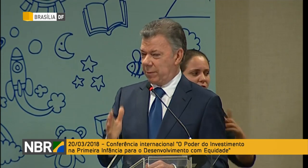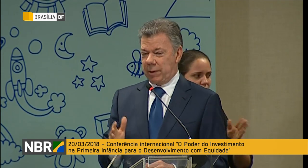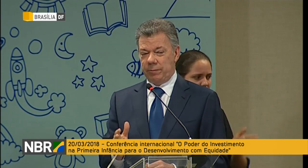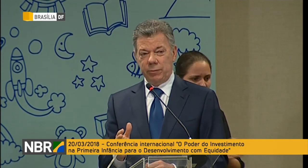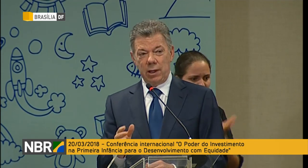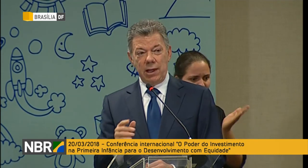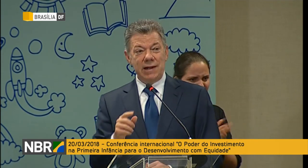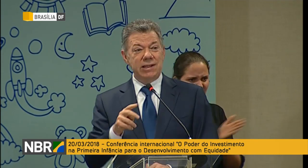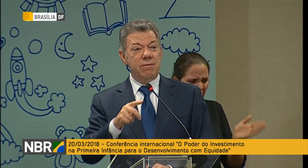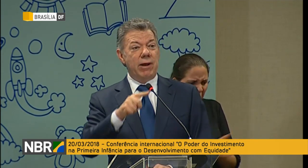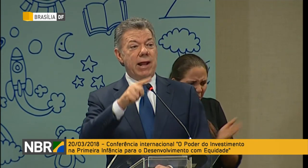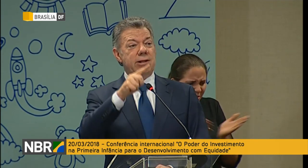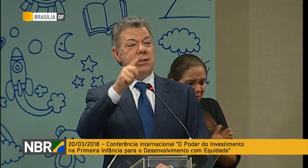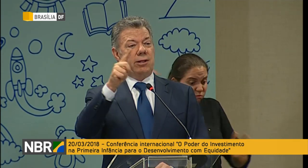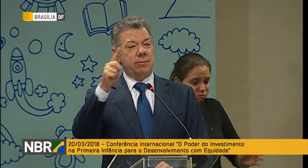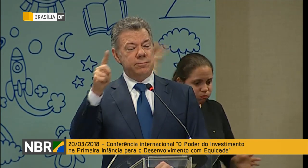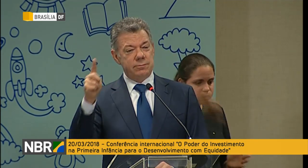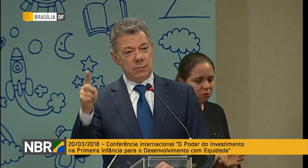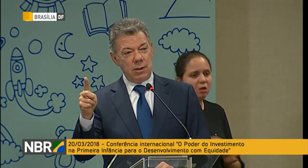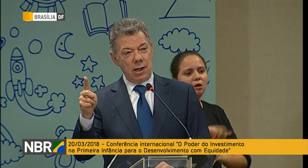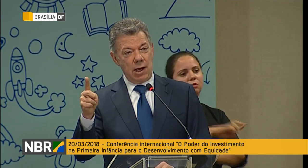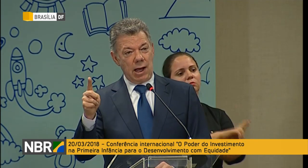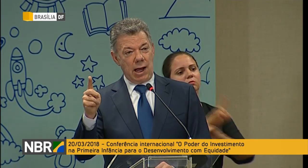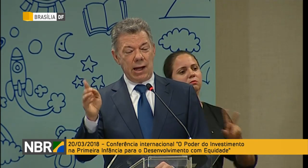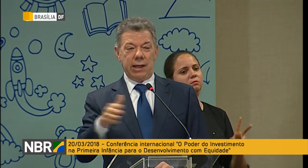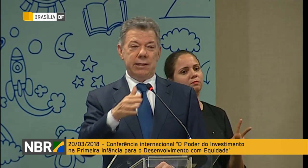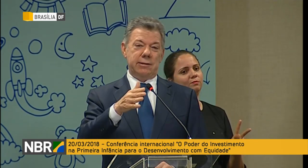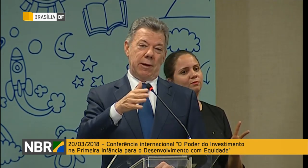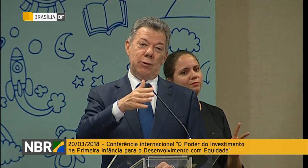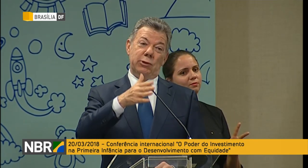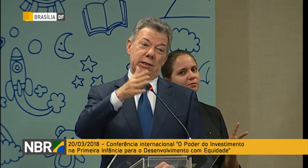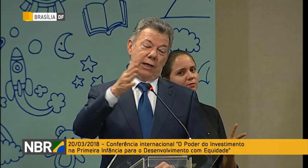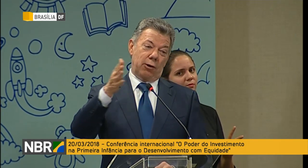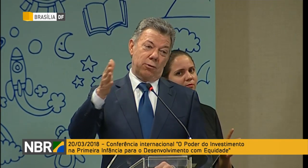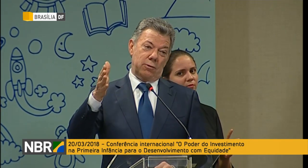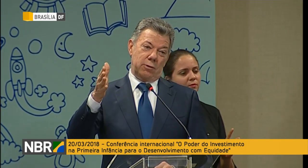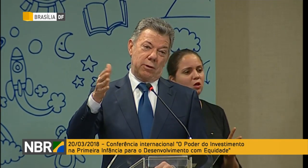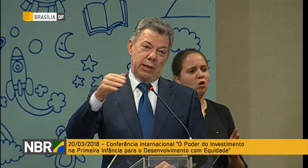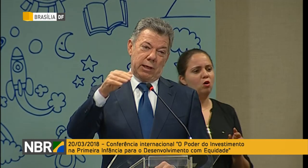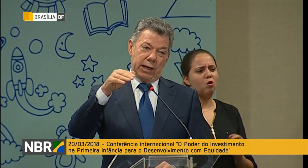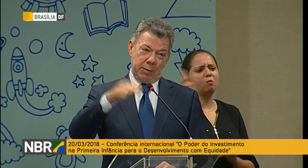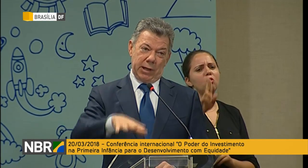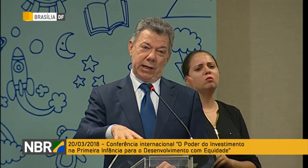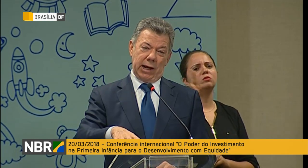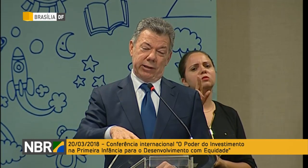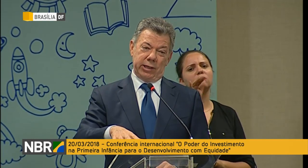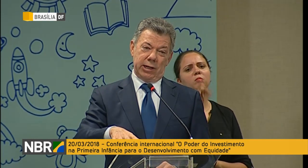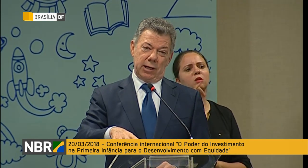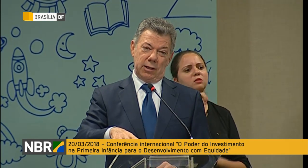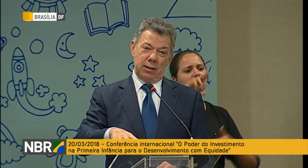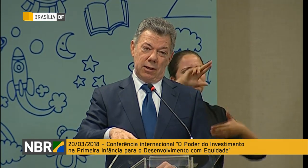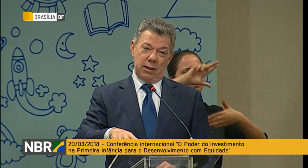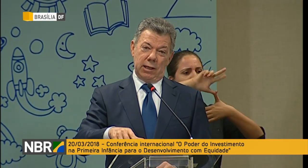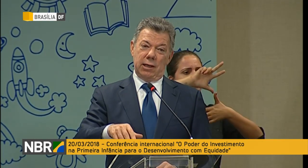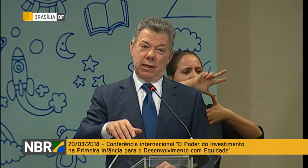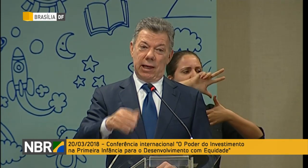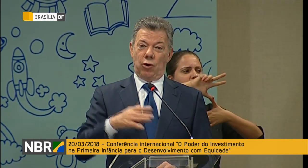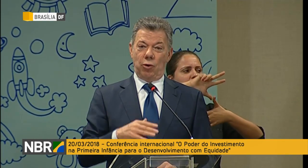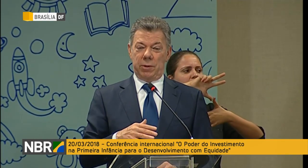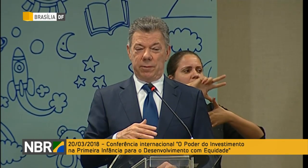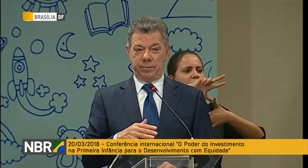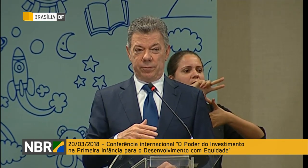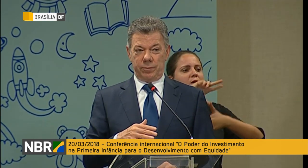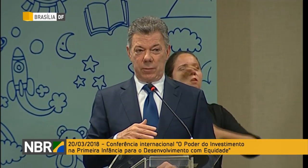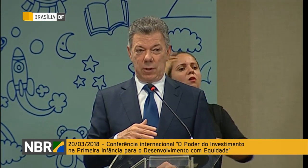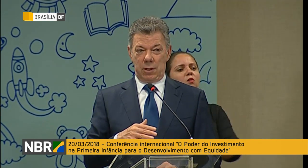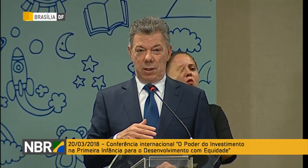para combater a pobreza e a pobreza extrema, diferentemente daquela que vem se utilizando na América Latina